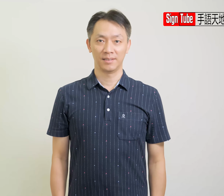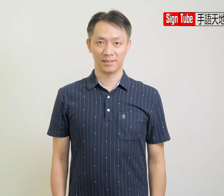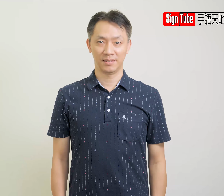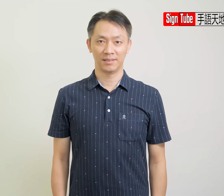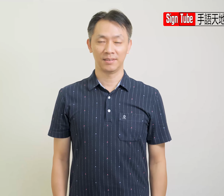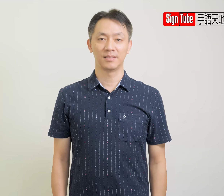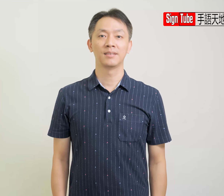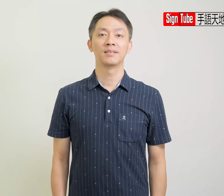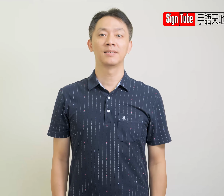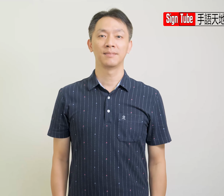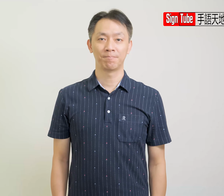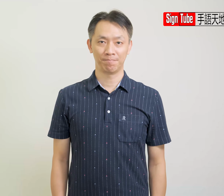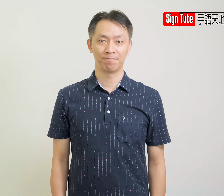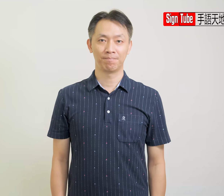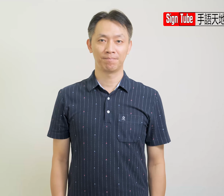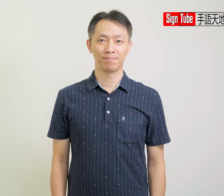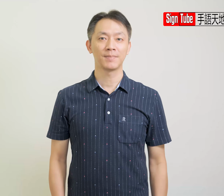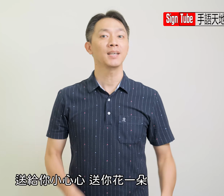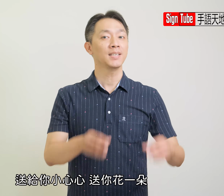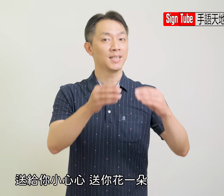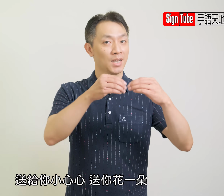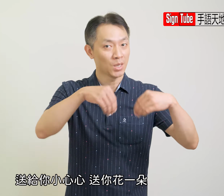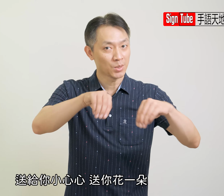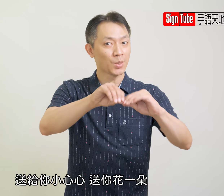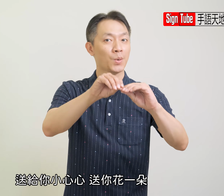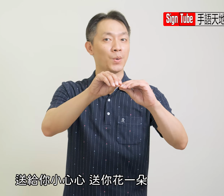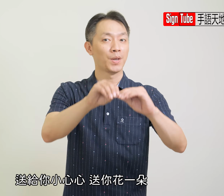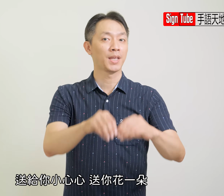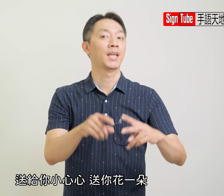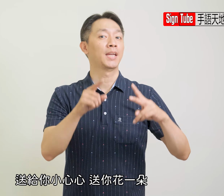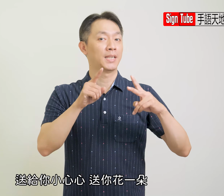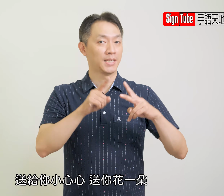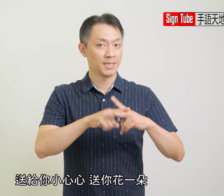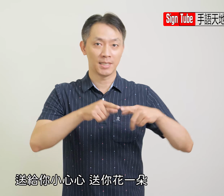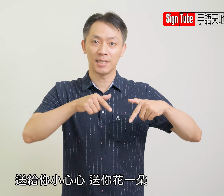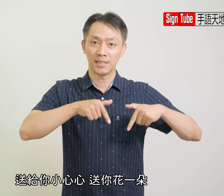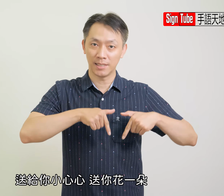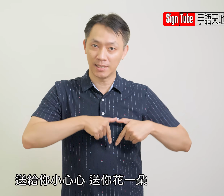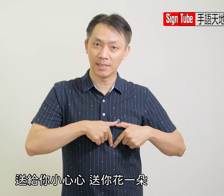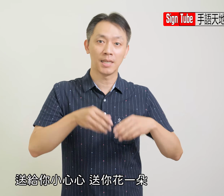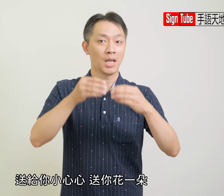送给你小星星。